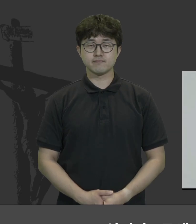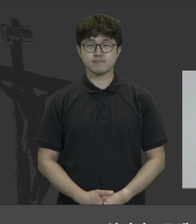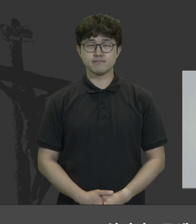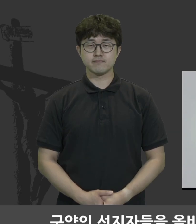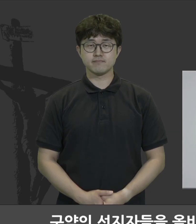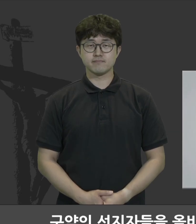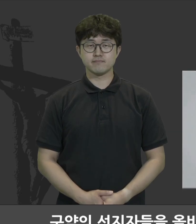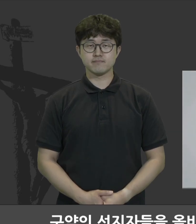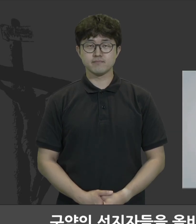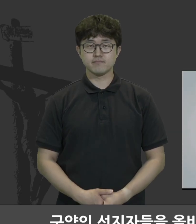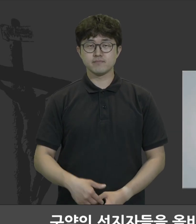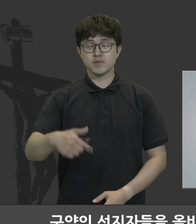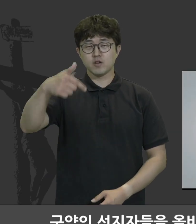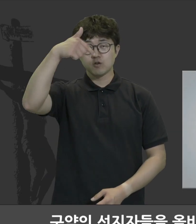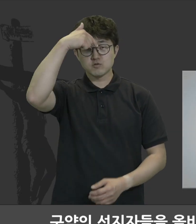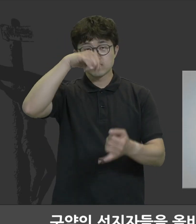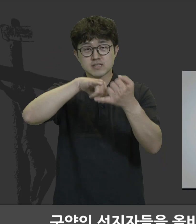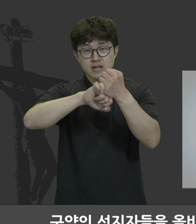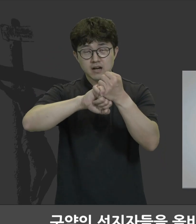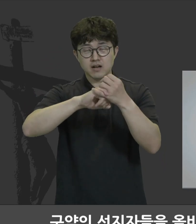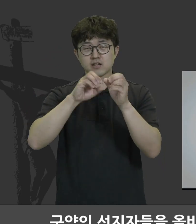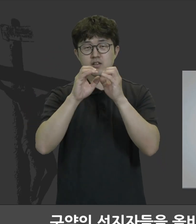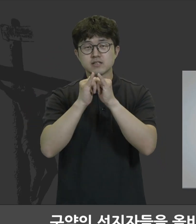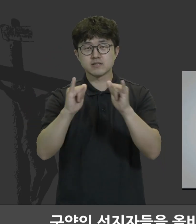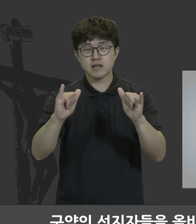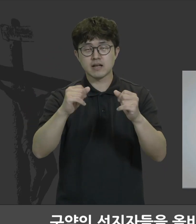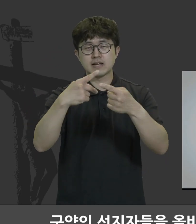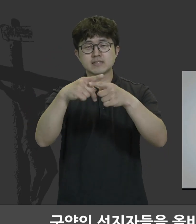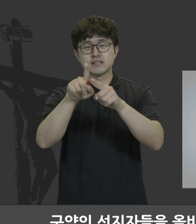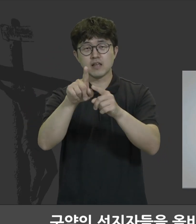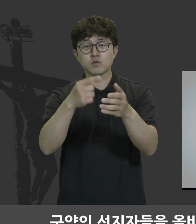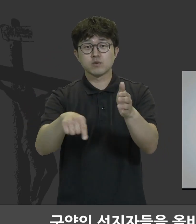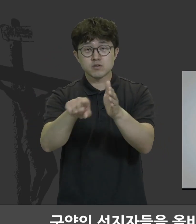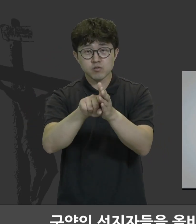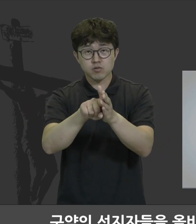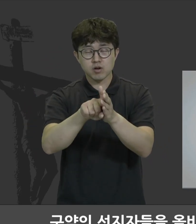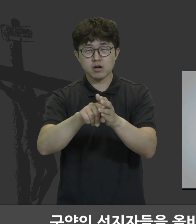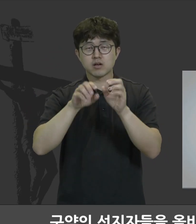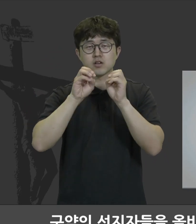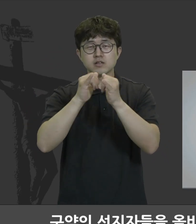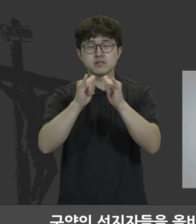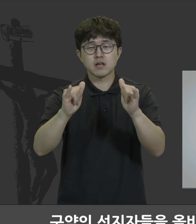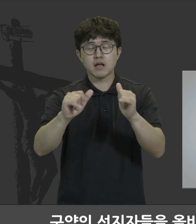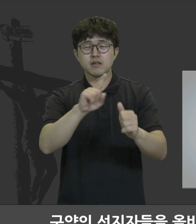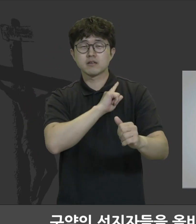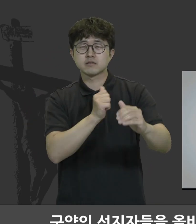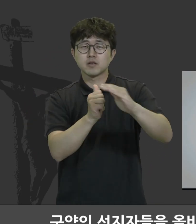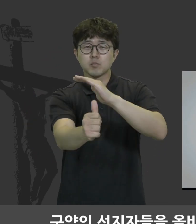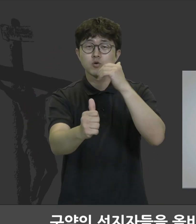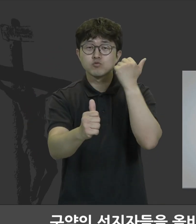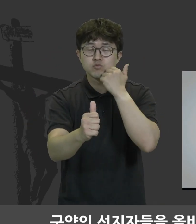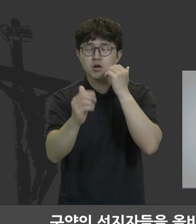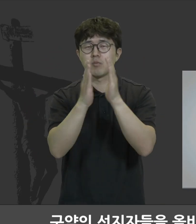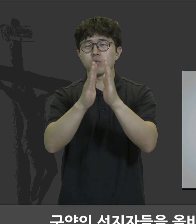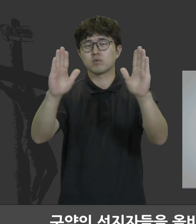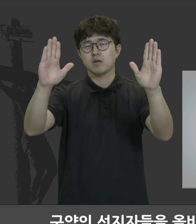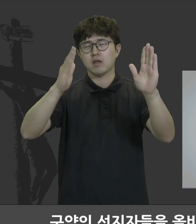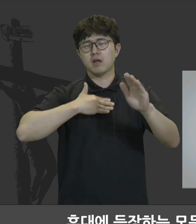구약의 선지자들을 올바로 이해하려면 먼저 모세가 모든 선지자의 전형이었다는 점을 이해해야 합니다.